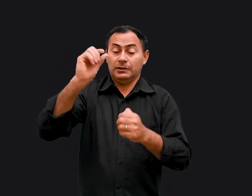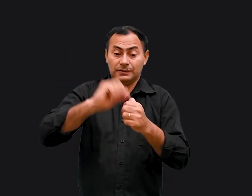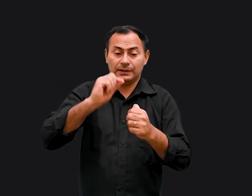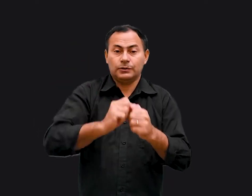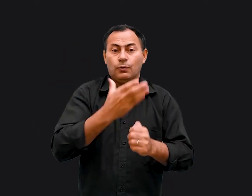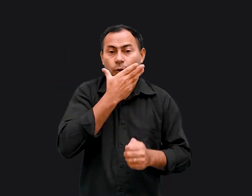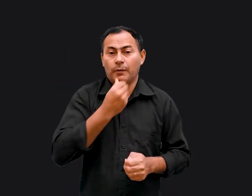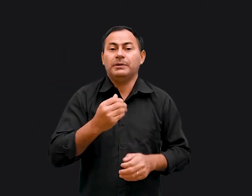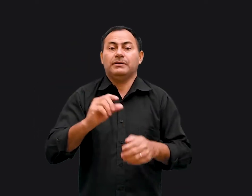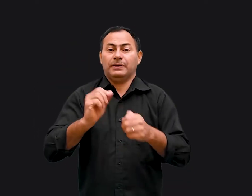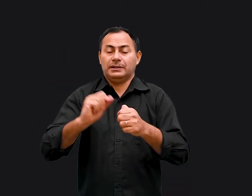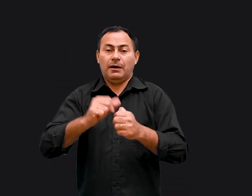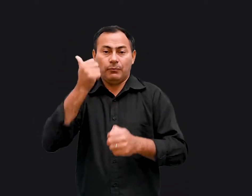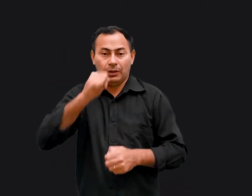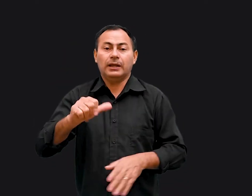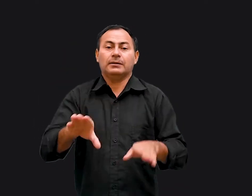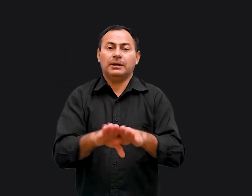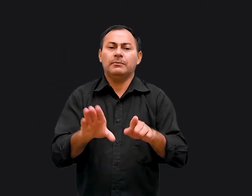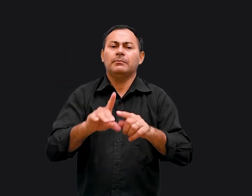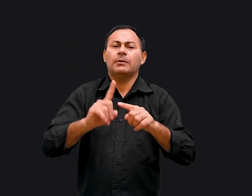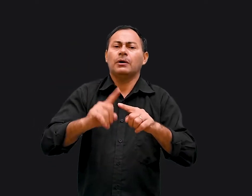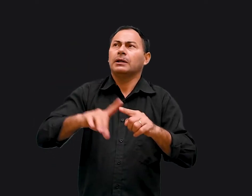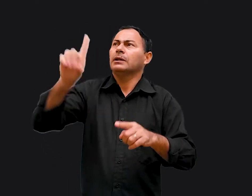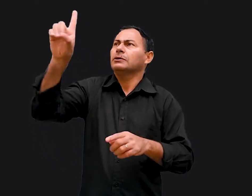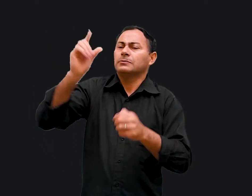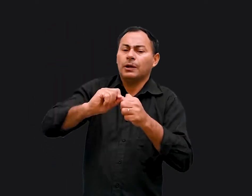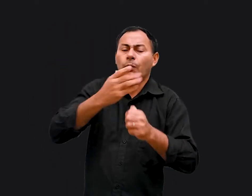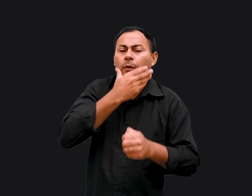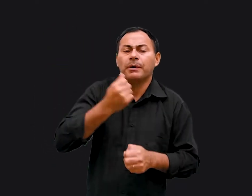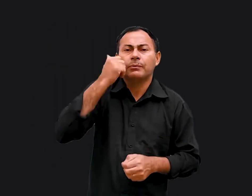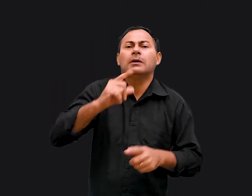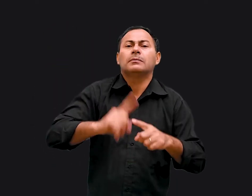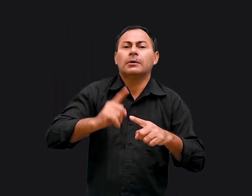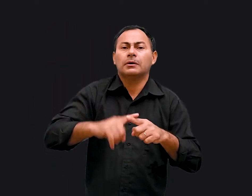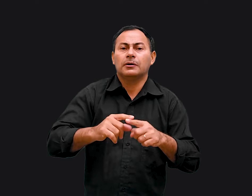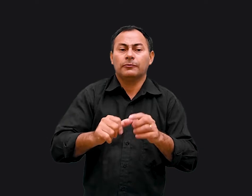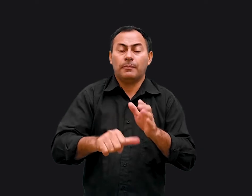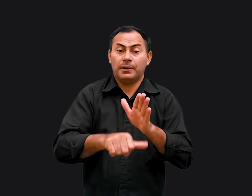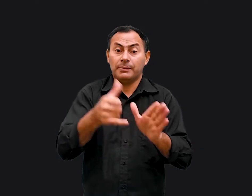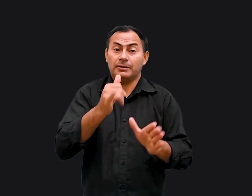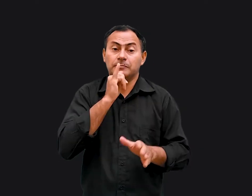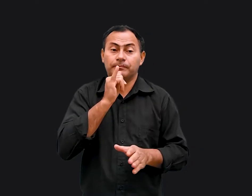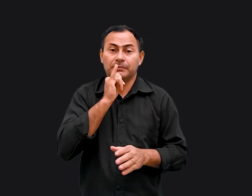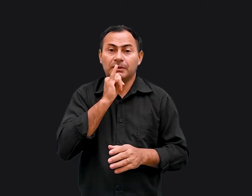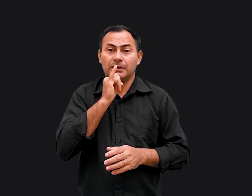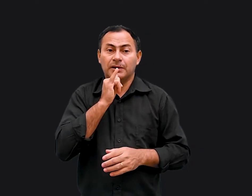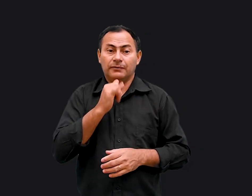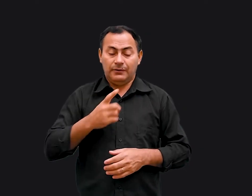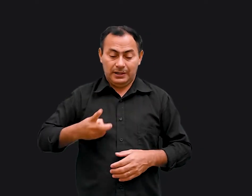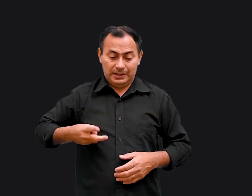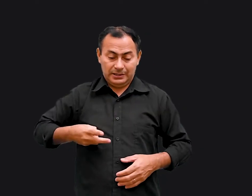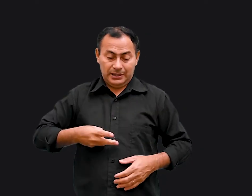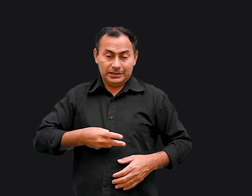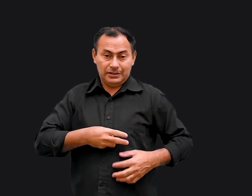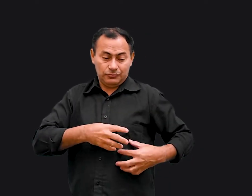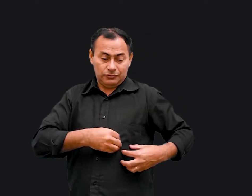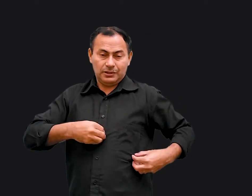fêmea. Por que Deus criou o homem e a mulher? Esse foi o primeiro exemplo de cirurgia com anestesia. Deus foi o